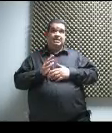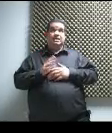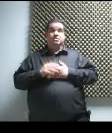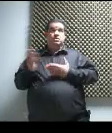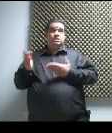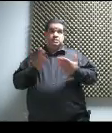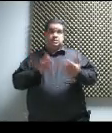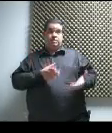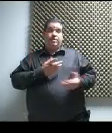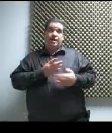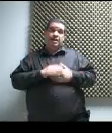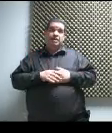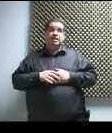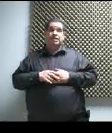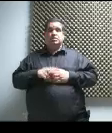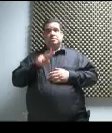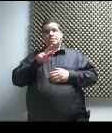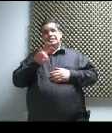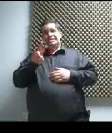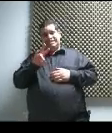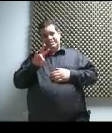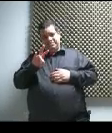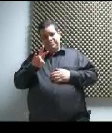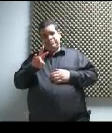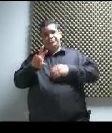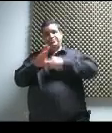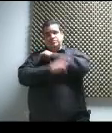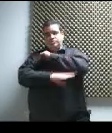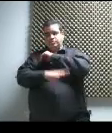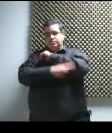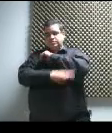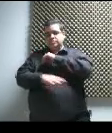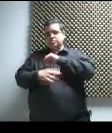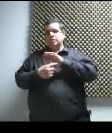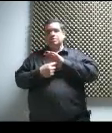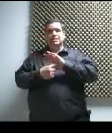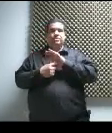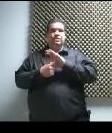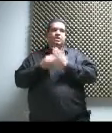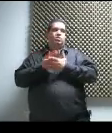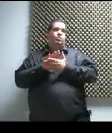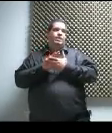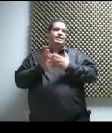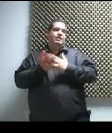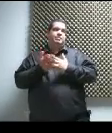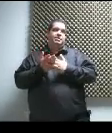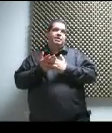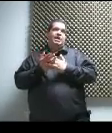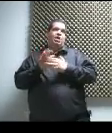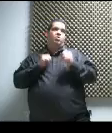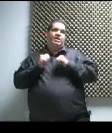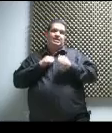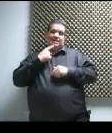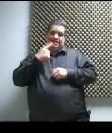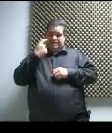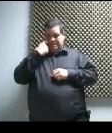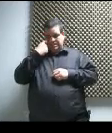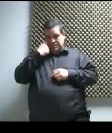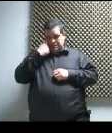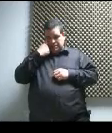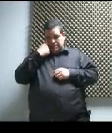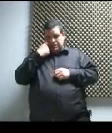llevaste? El 27 de septiembre presentamos para la Escuela Intermedia la obra que yo te mencioné ahorita, que es sobre